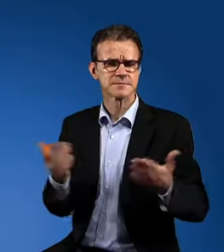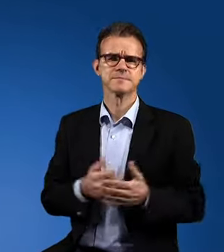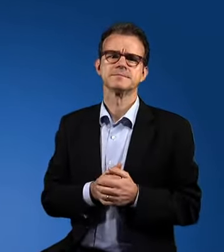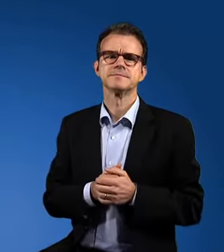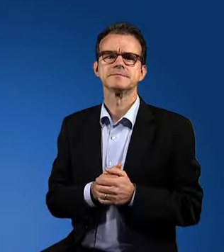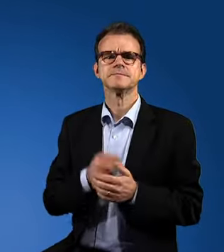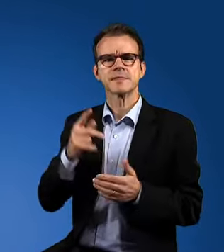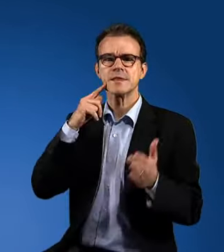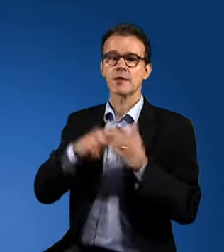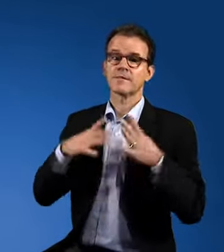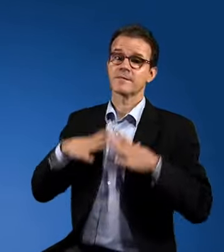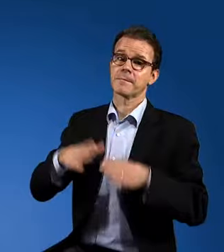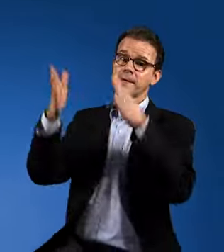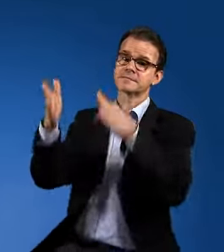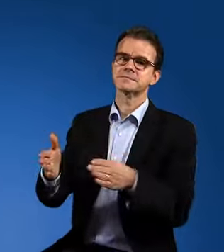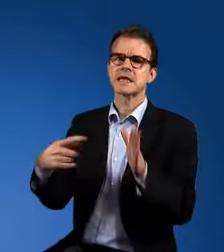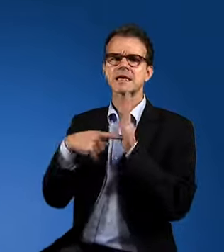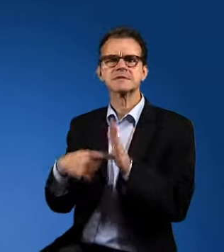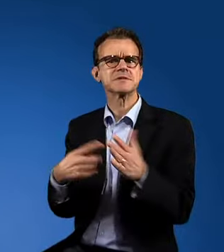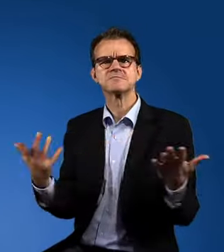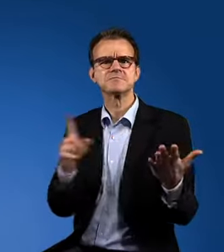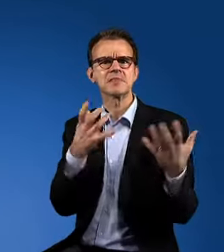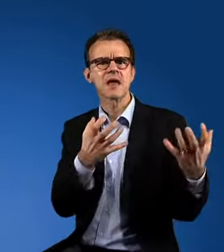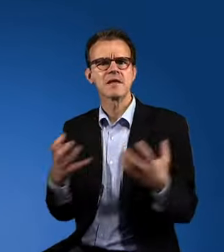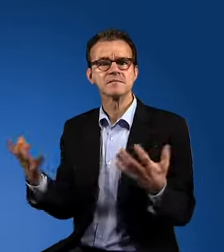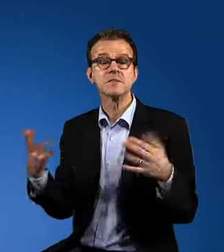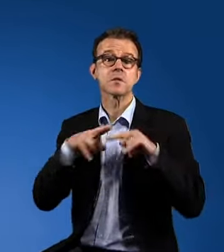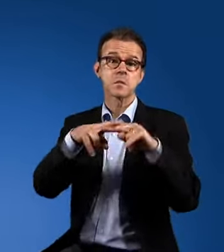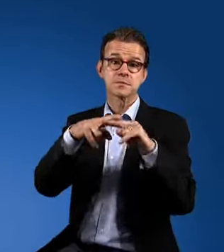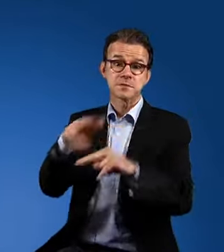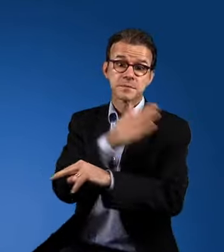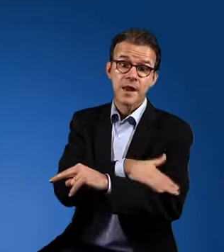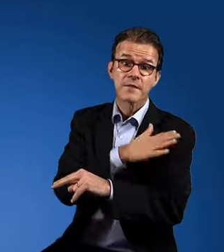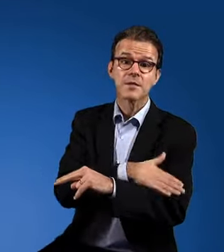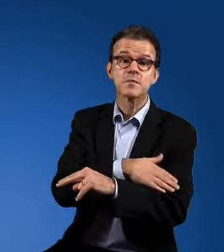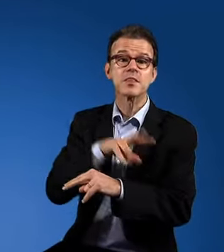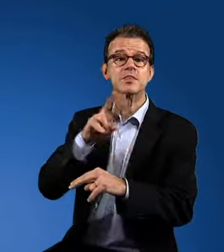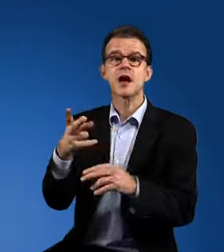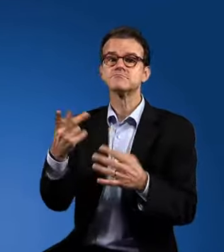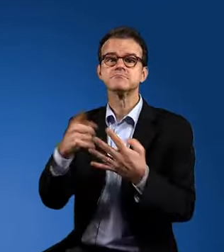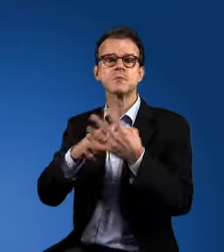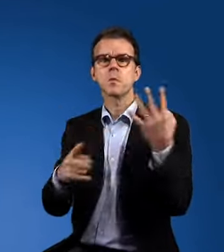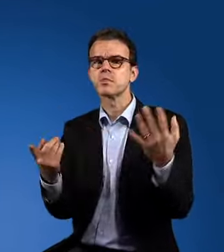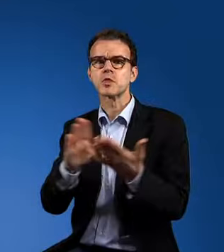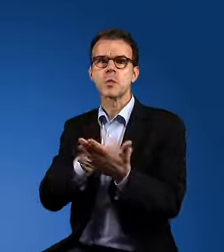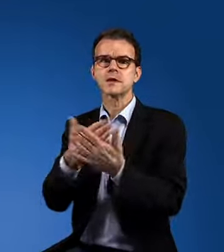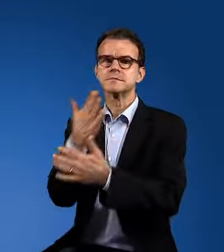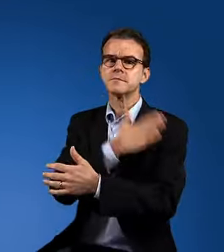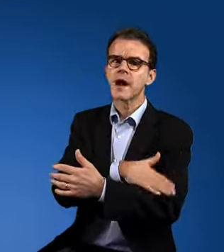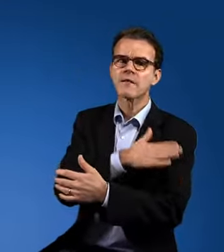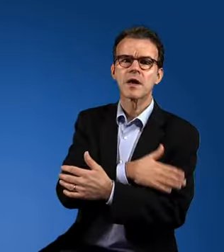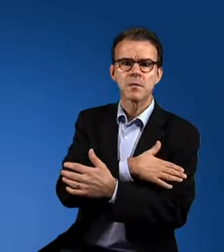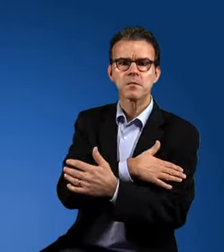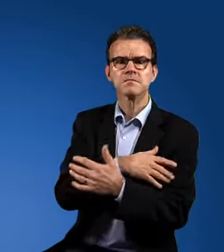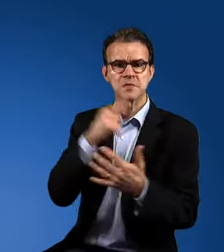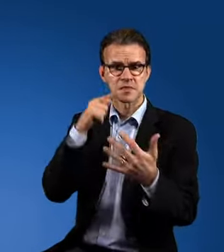mikä tarkoittaa sitä, että jos vammaiset esimerkiksi tarvii kuljetuspalveluita tai muita